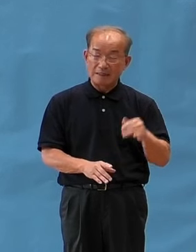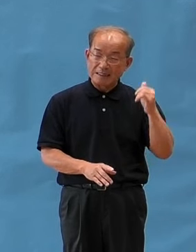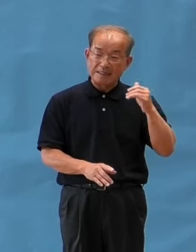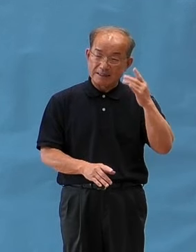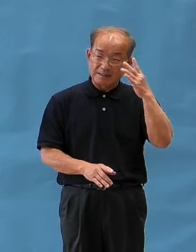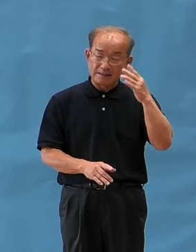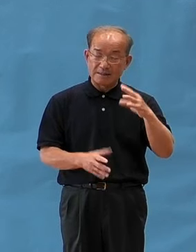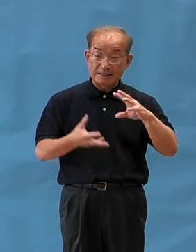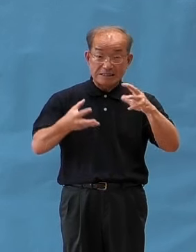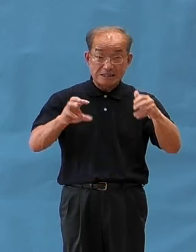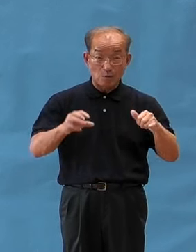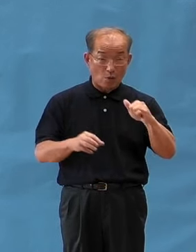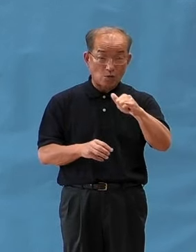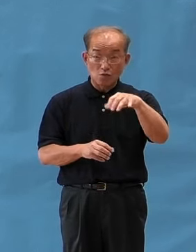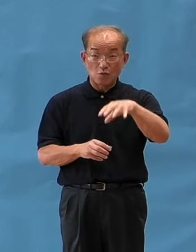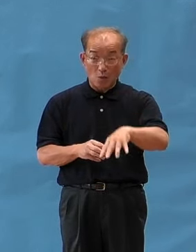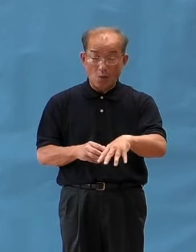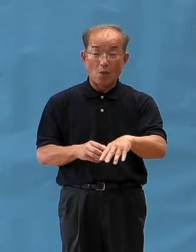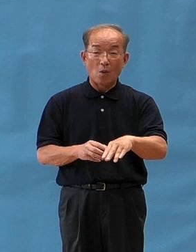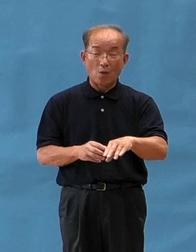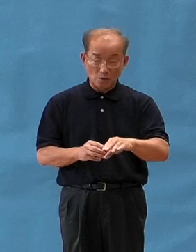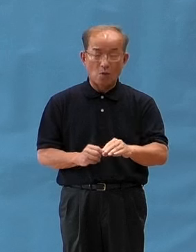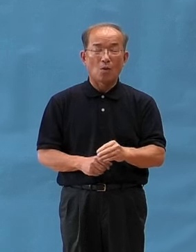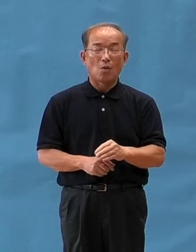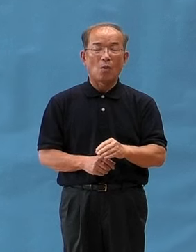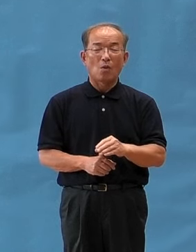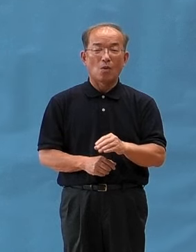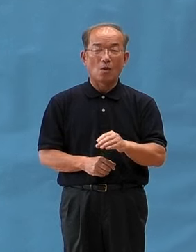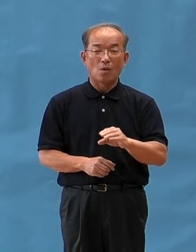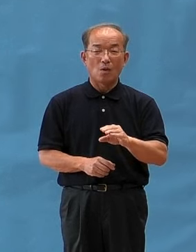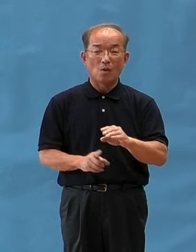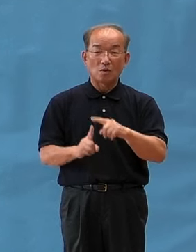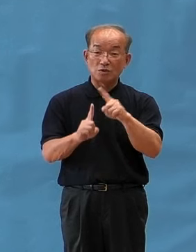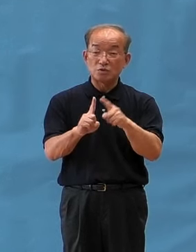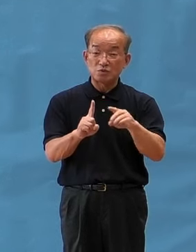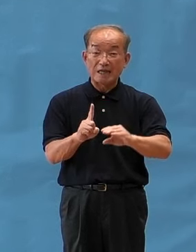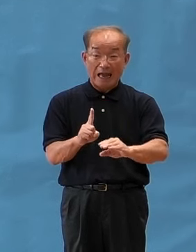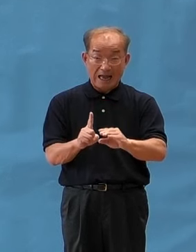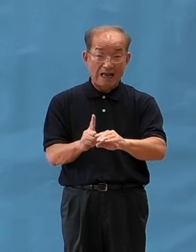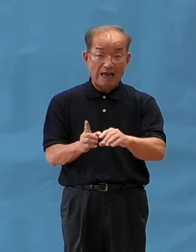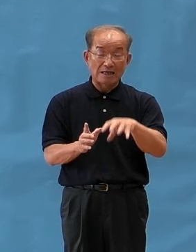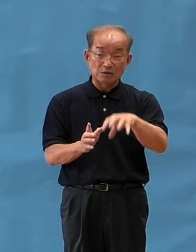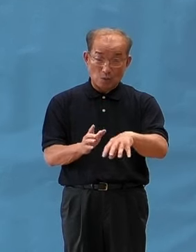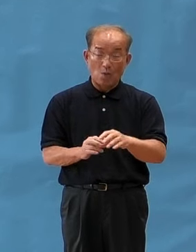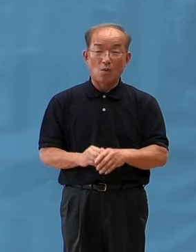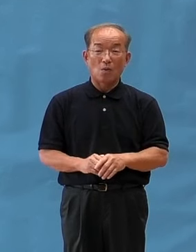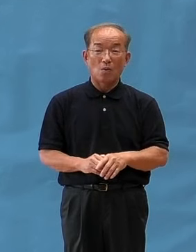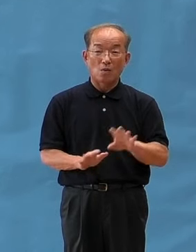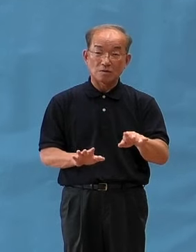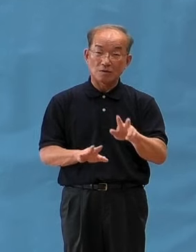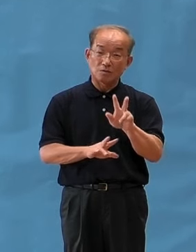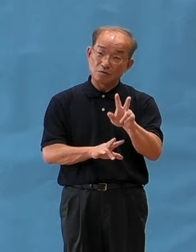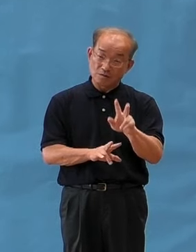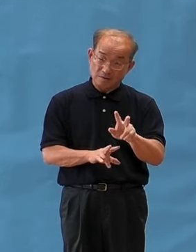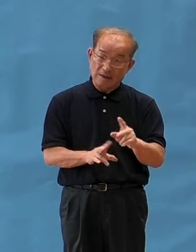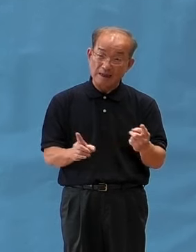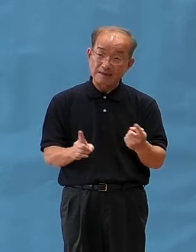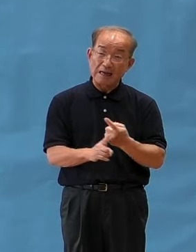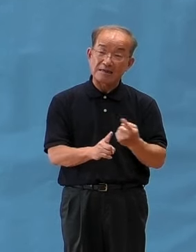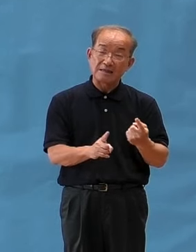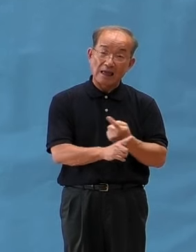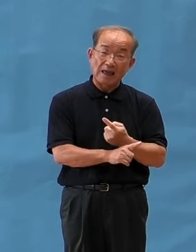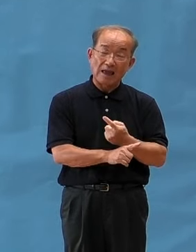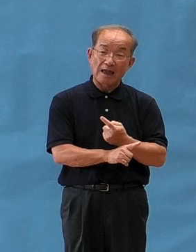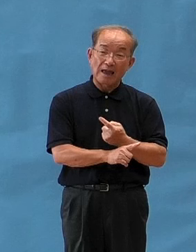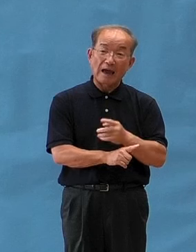駐車場の規定化のところで、はい、先ほど有料化について、今回の規定化で一定解消がされればその有料化の必要はないのでは